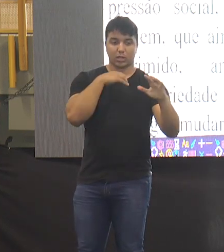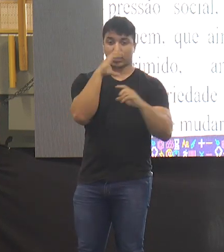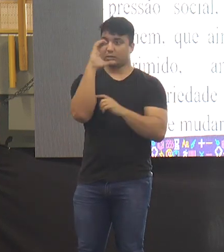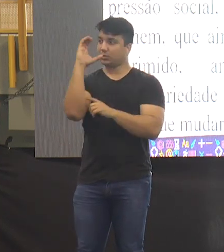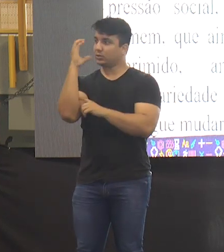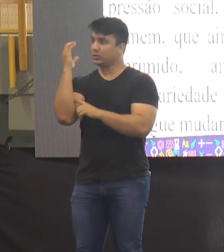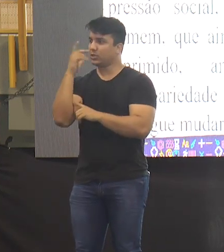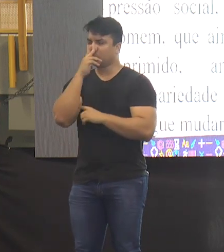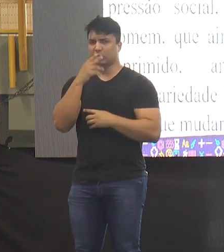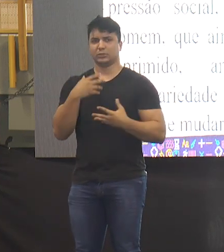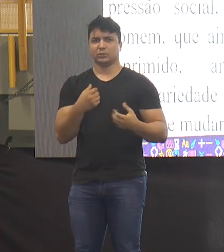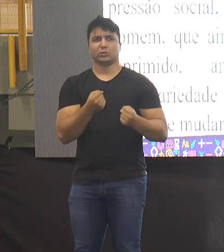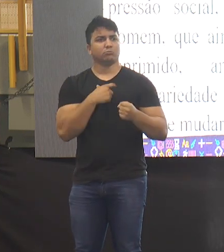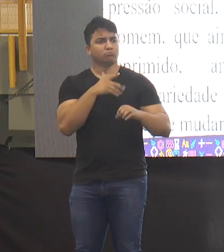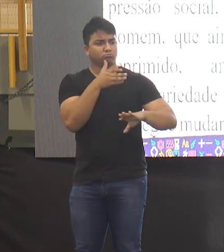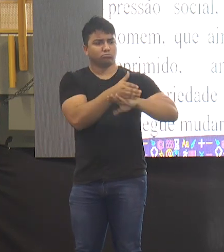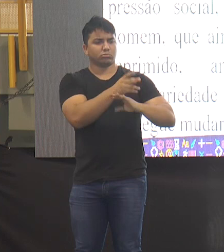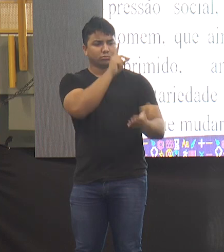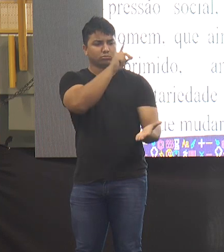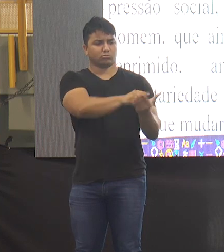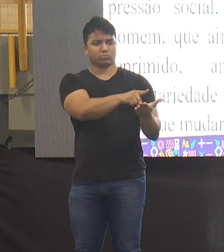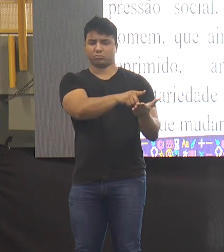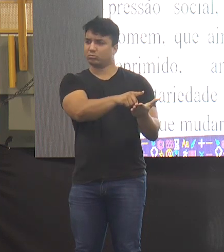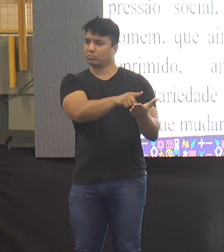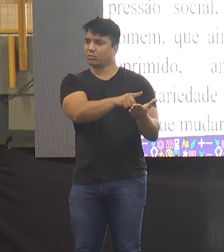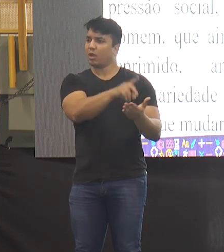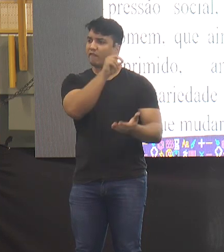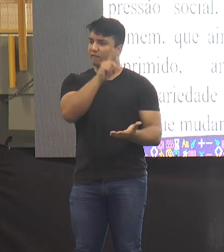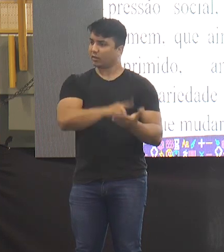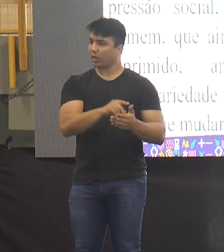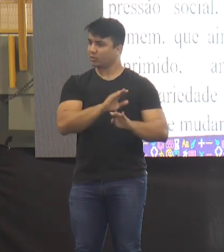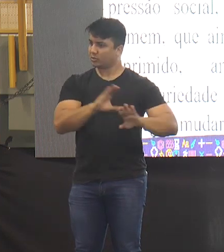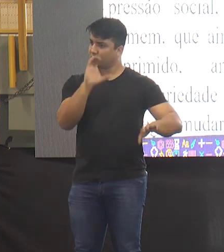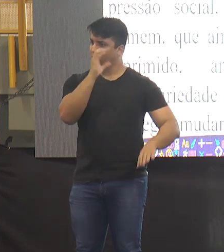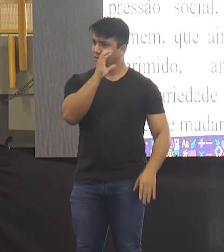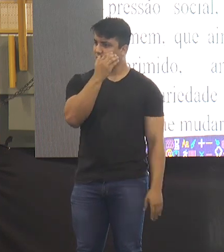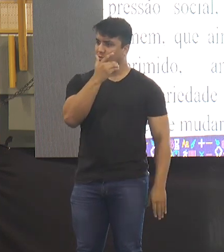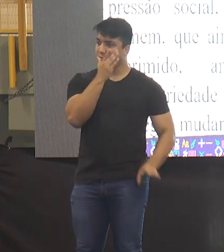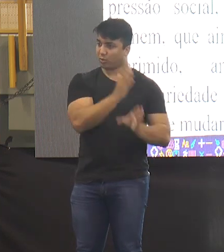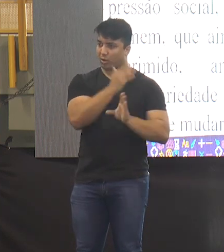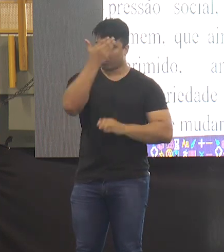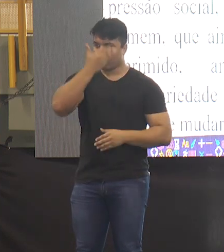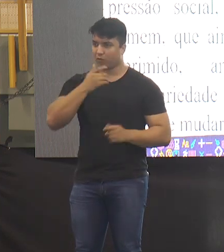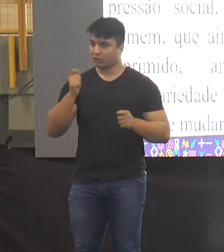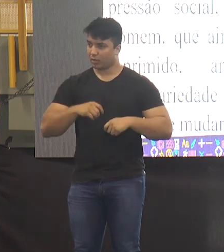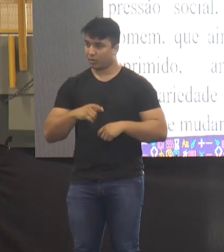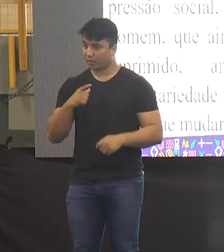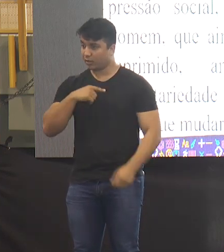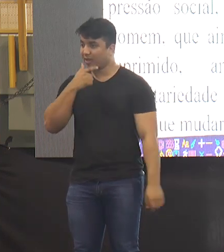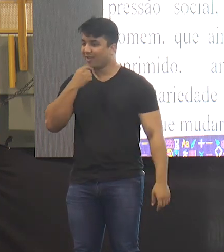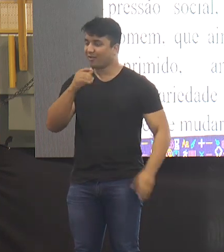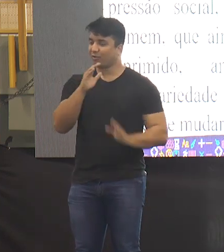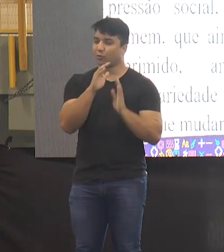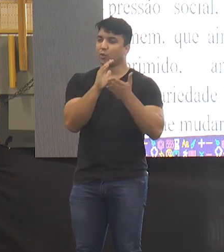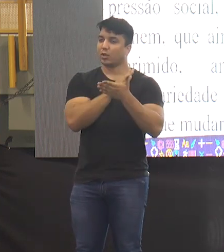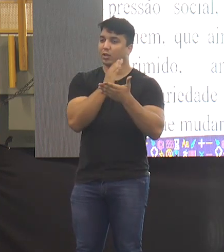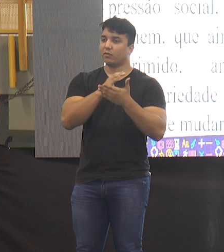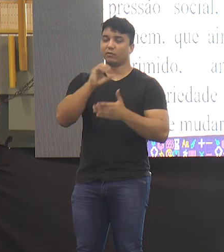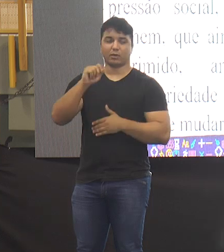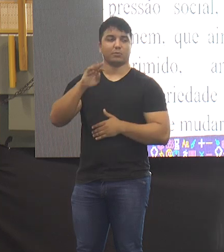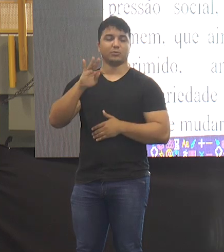como um dogma, infalível, eu não questiono, certo? Capitu traiu mesmo Bentinho?